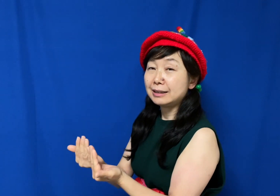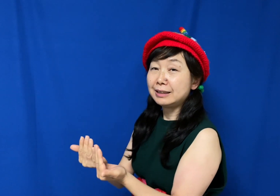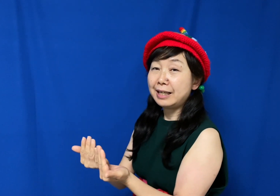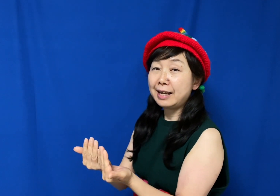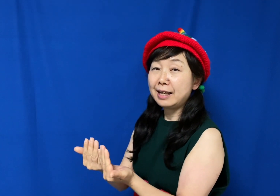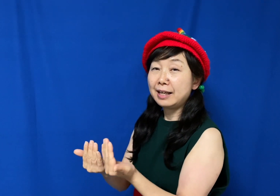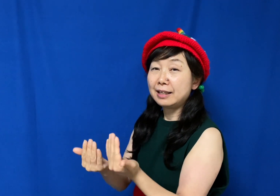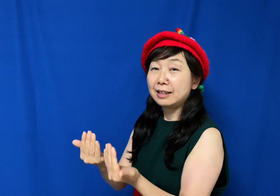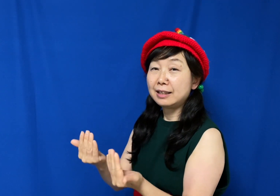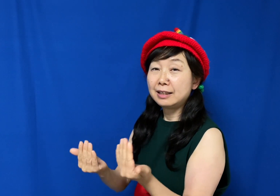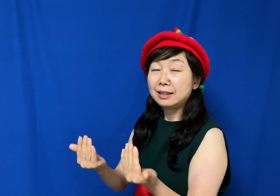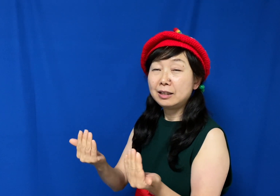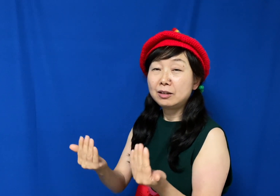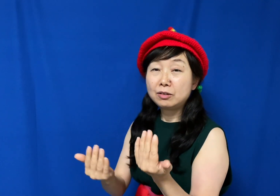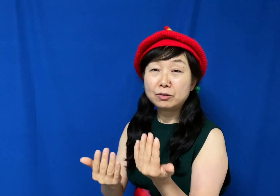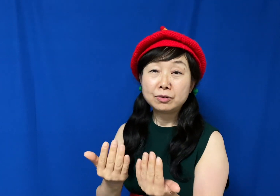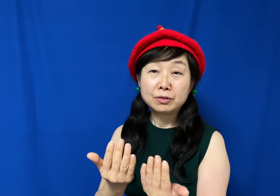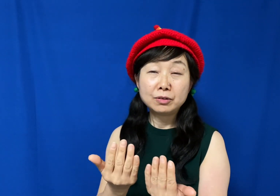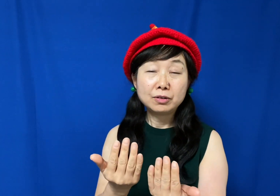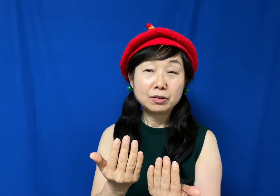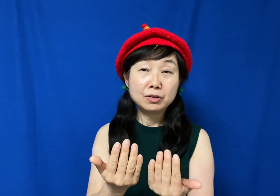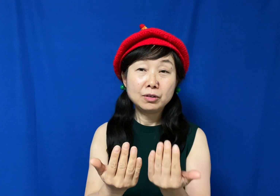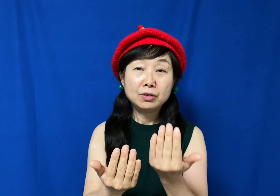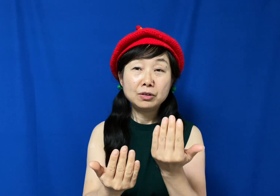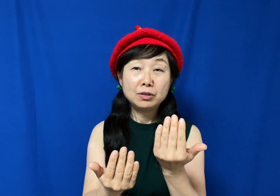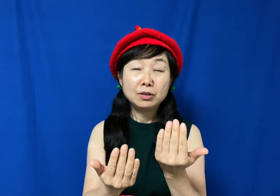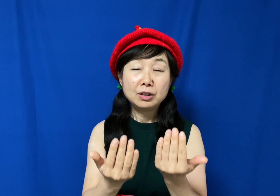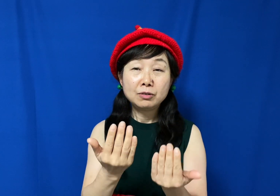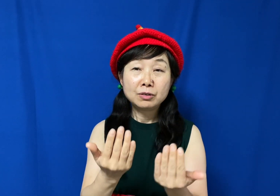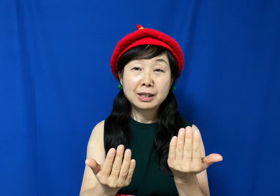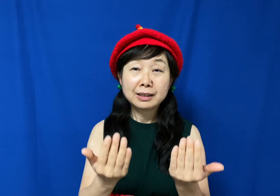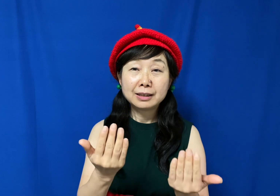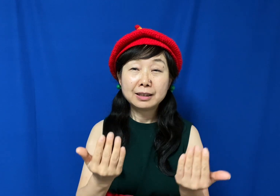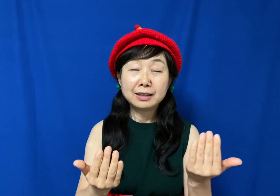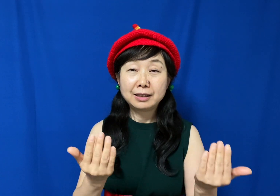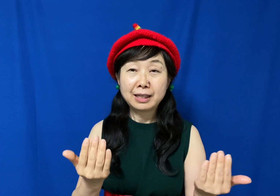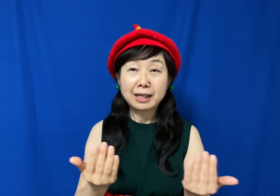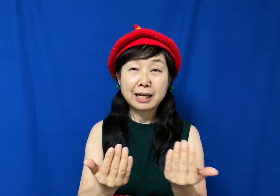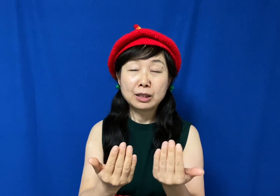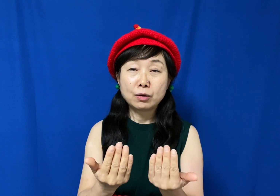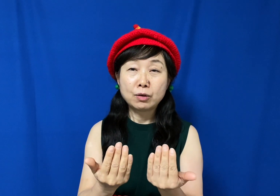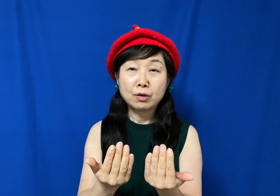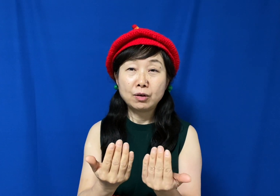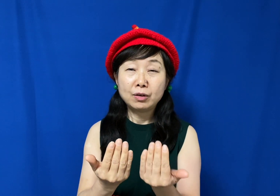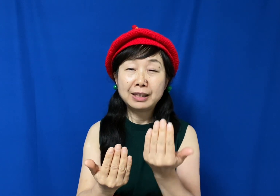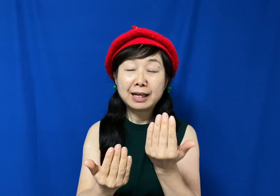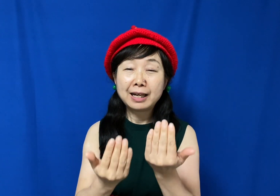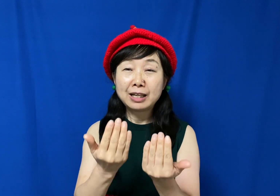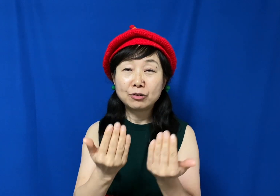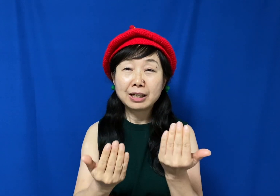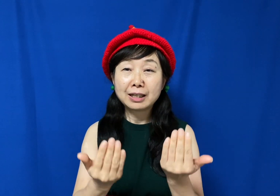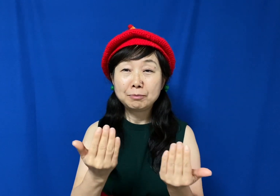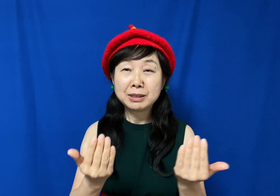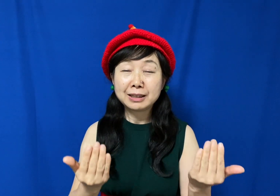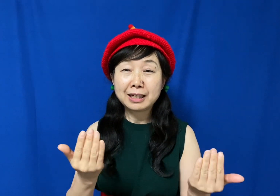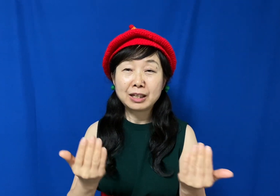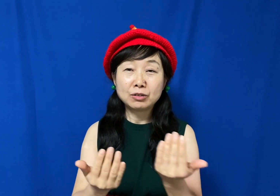で、こういろんなね、長いのや短いのが